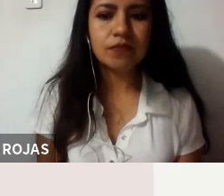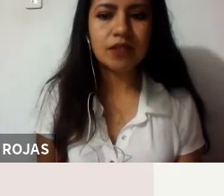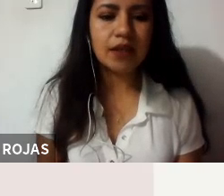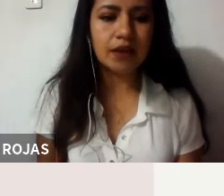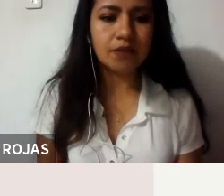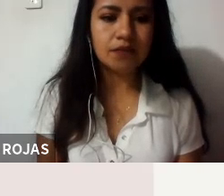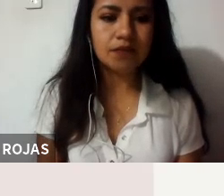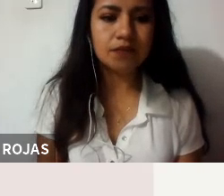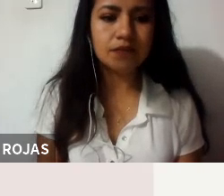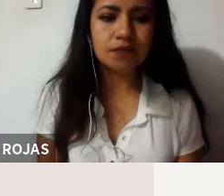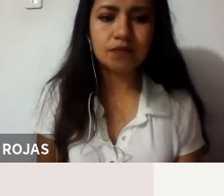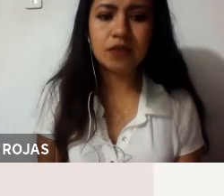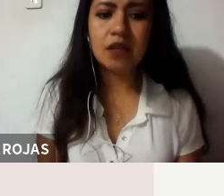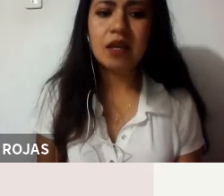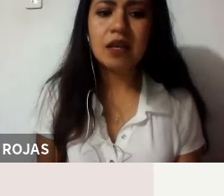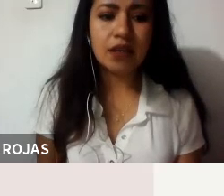¿Qué?